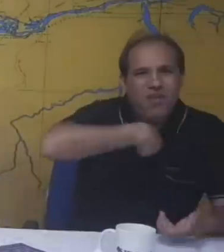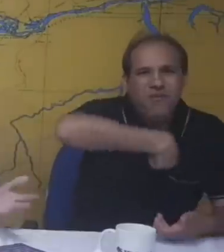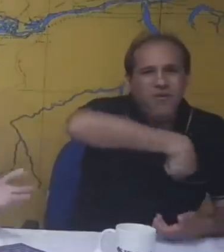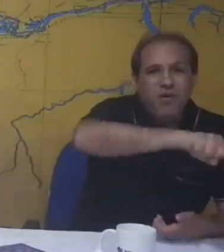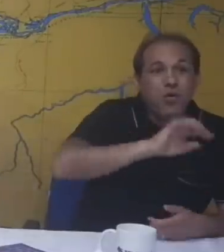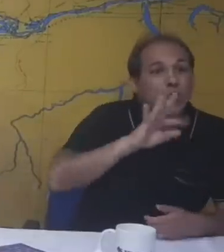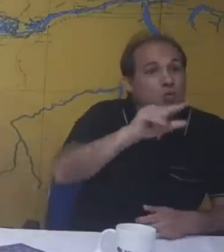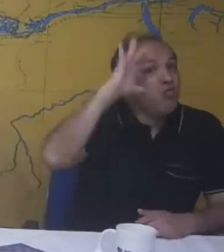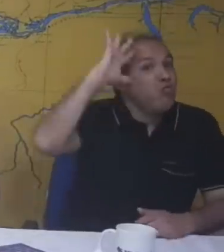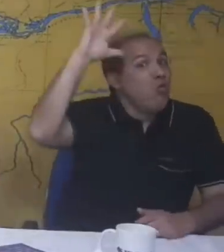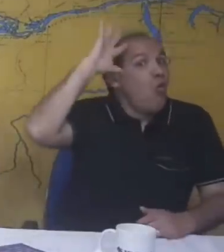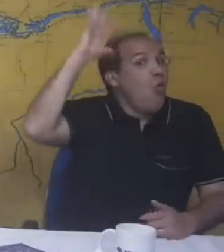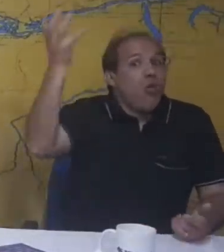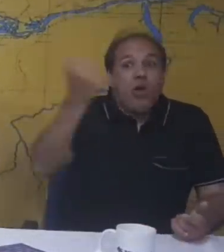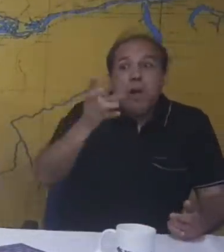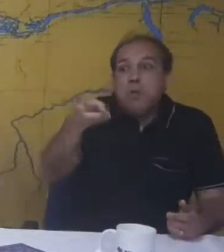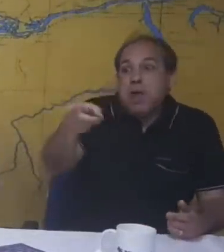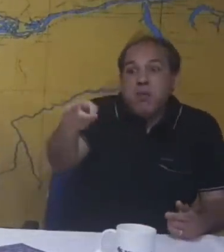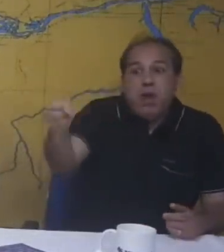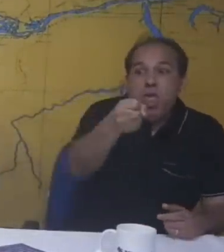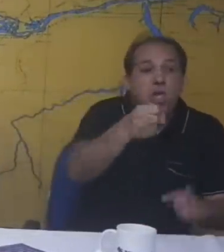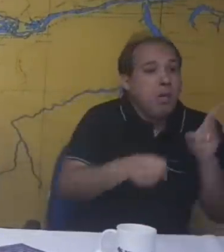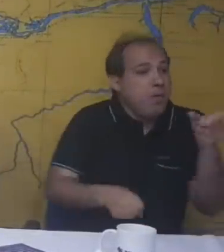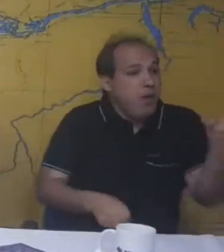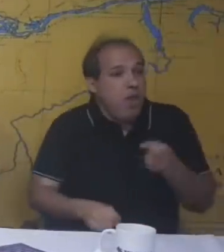sonhos, né? Todo mundo tem seu candidato dos sonhos, né? Agora,